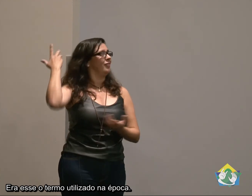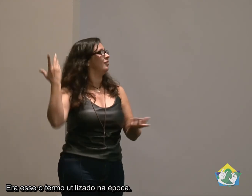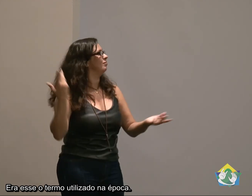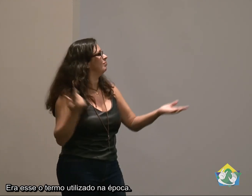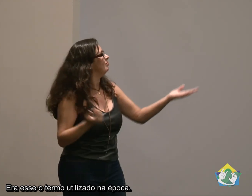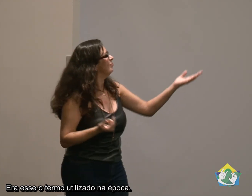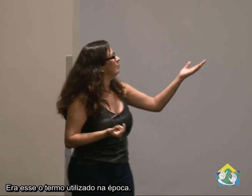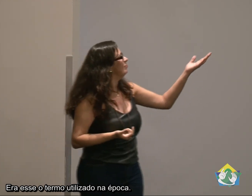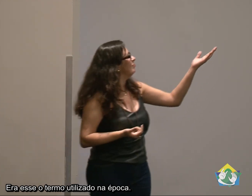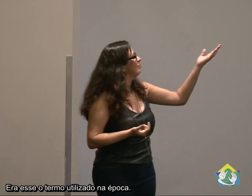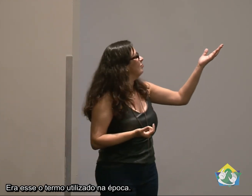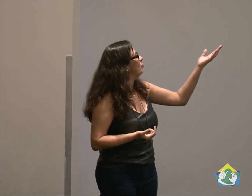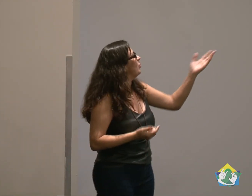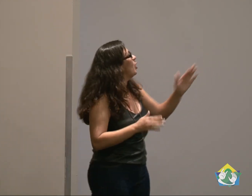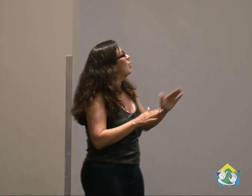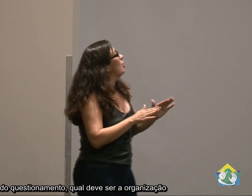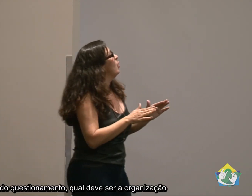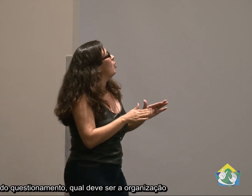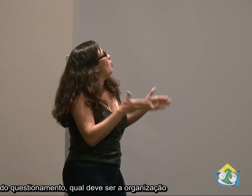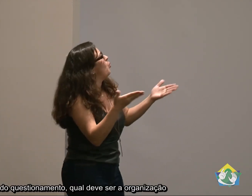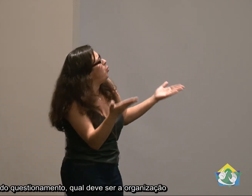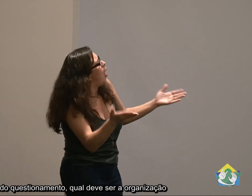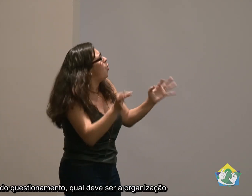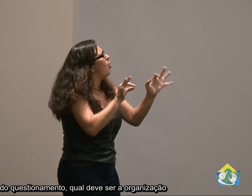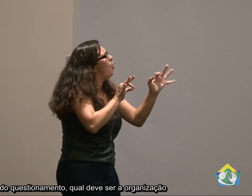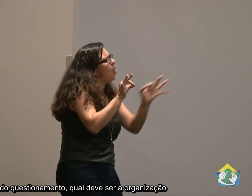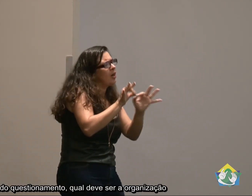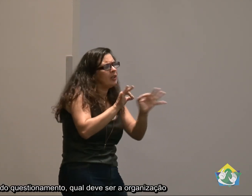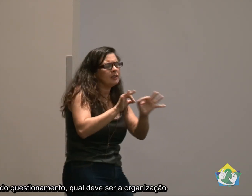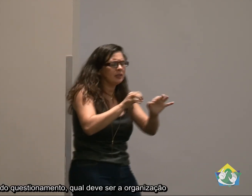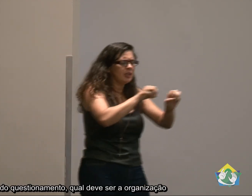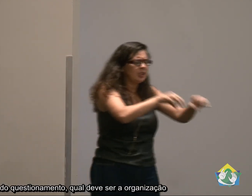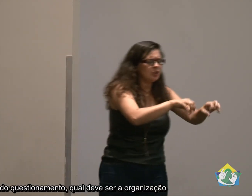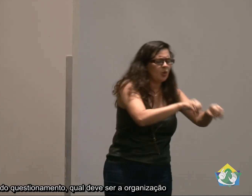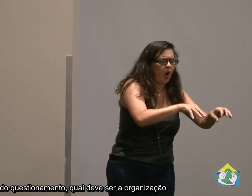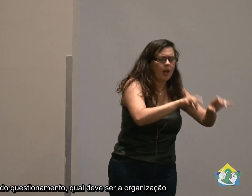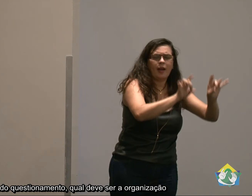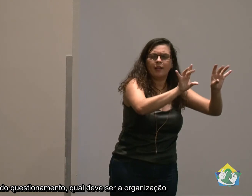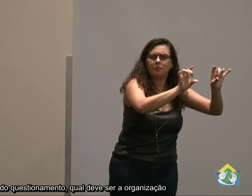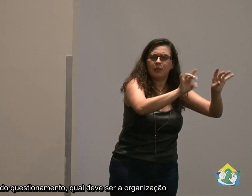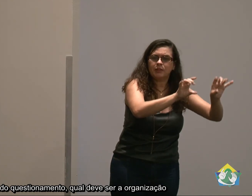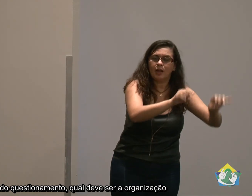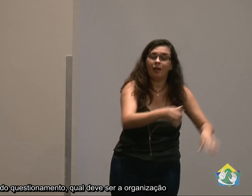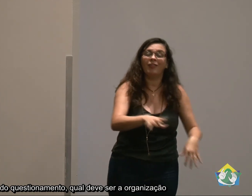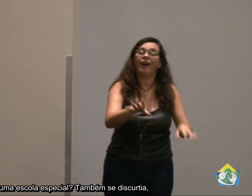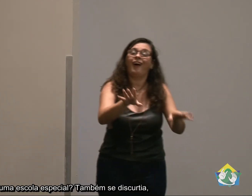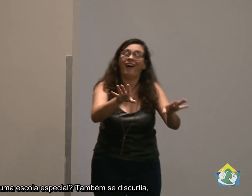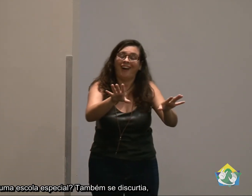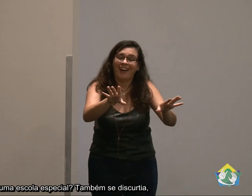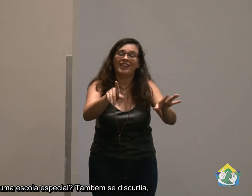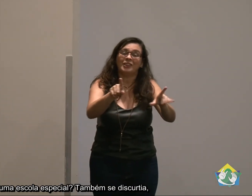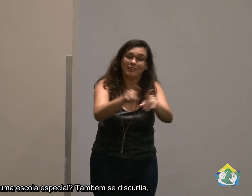utilizado na época o segundo questionamento qual deve ser a organização de uma escola especial